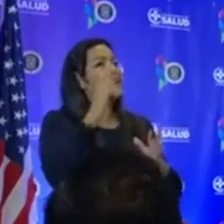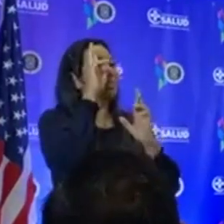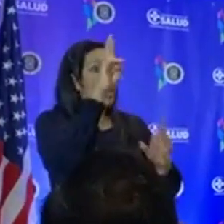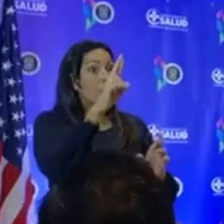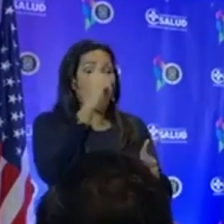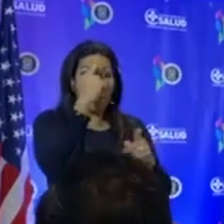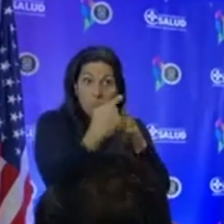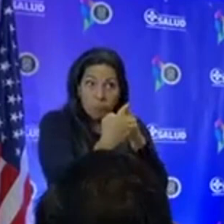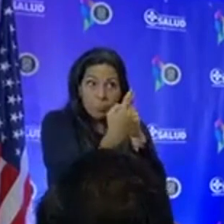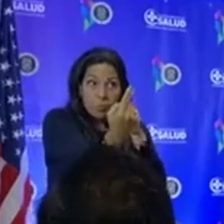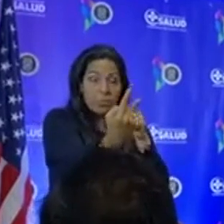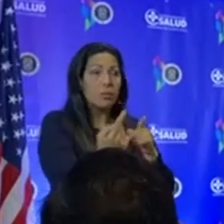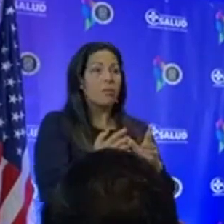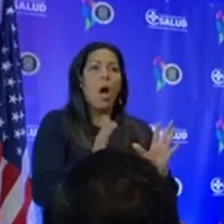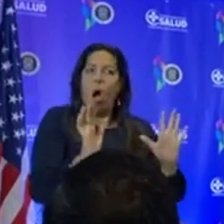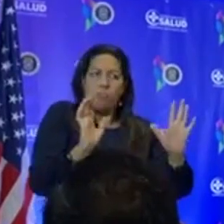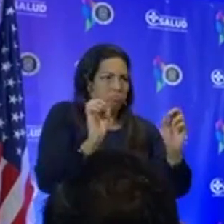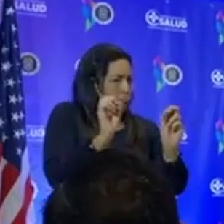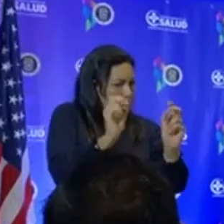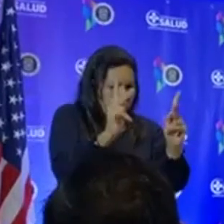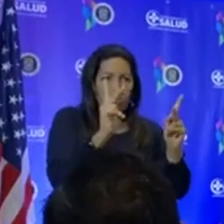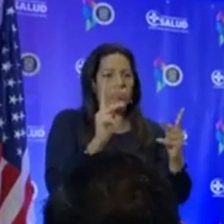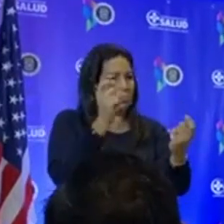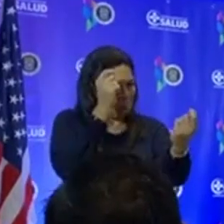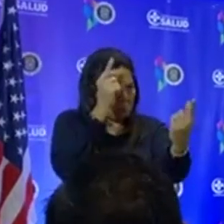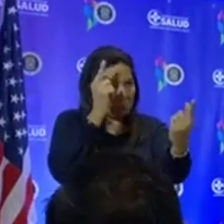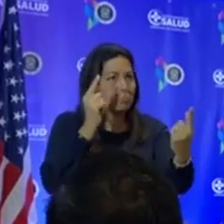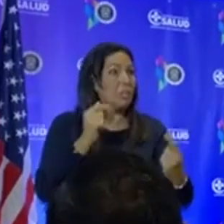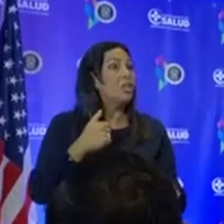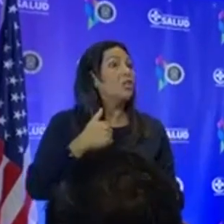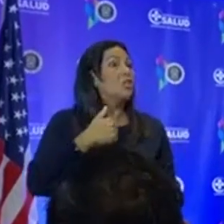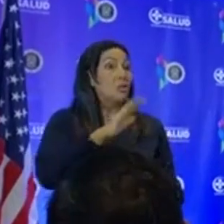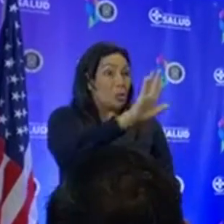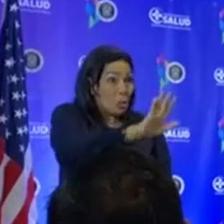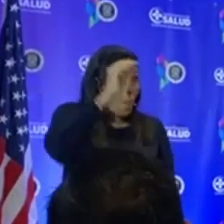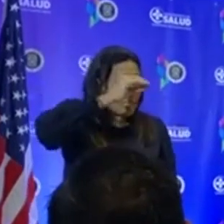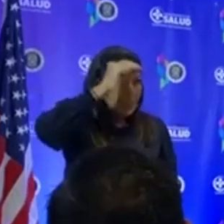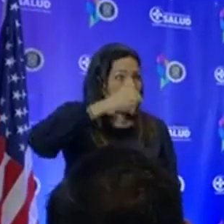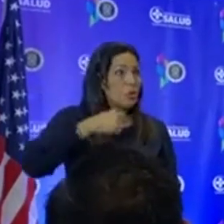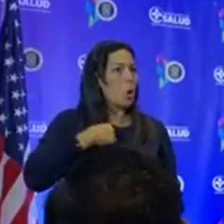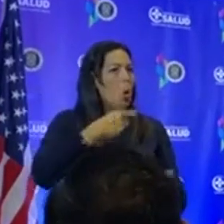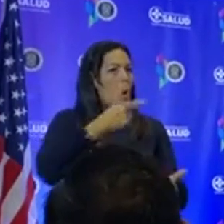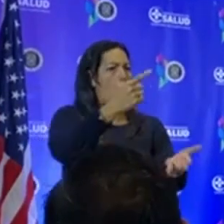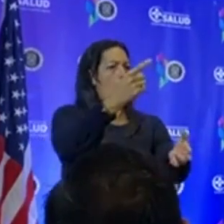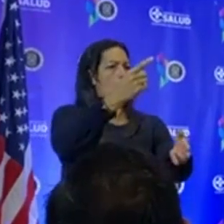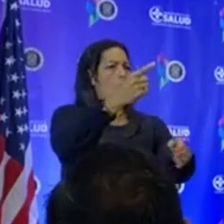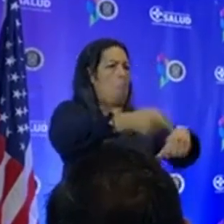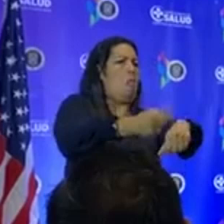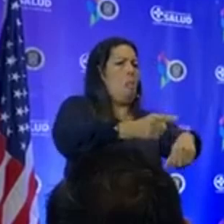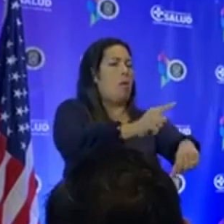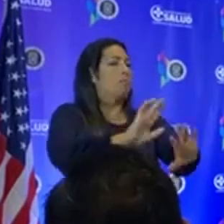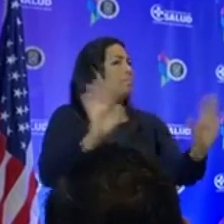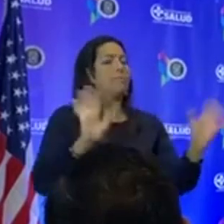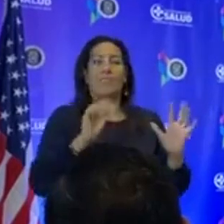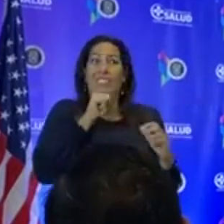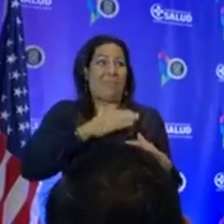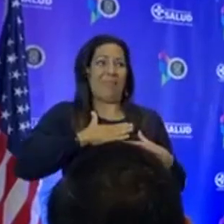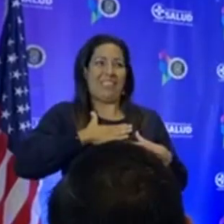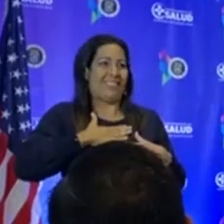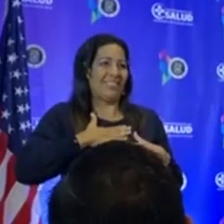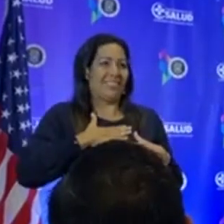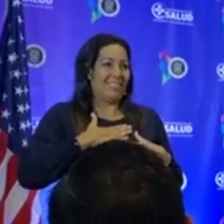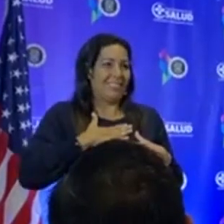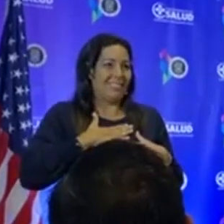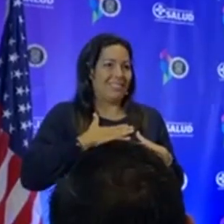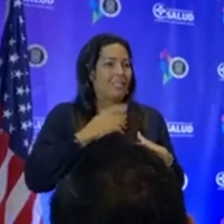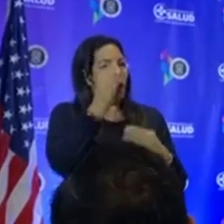diferencia de criterios, porque yo no soy quien para cuestionar el criterio de nadie, ni lo voy a hacer nunca en la vida, ese no es mi estilo. Pero sí,